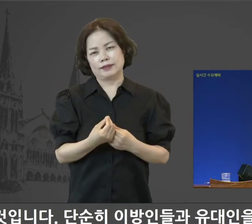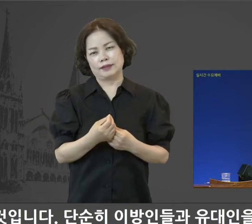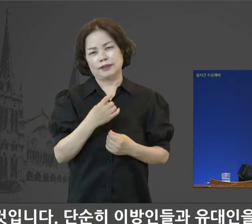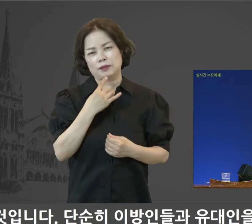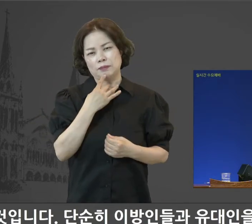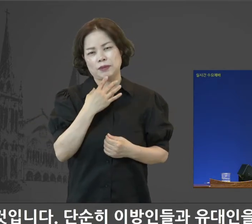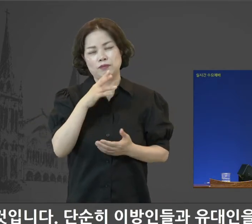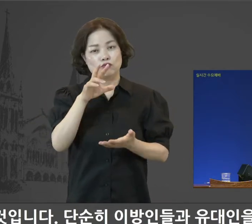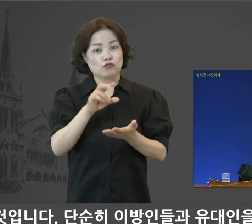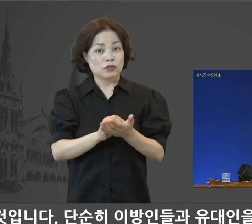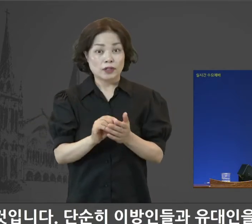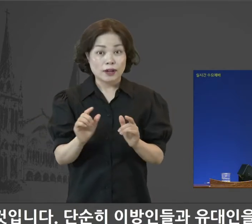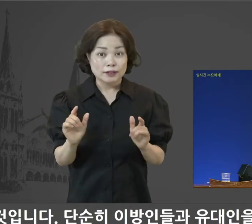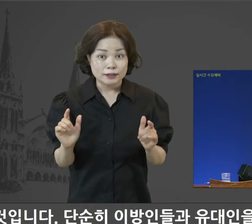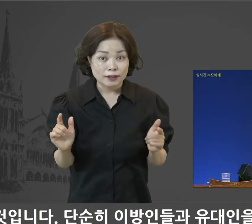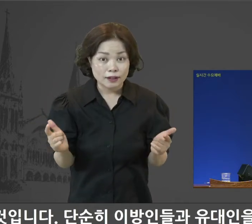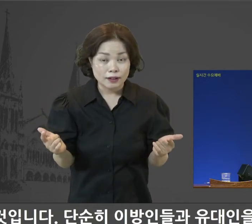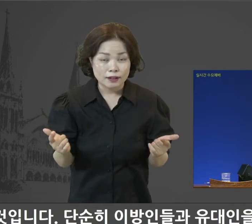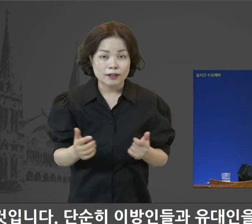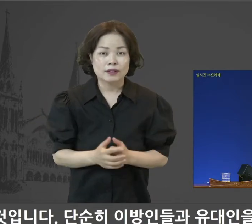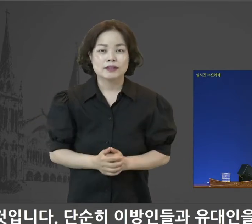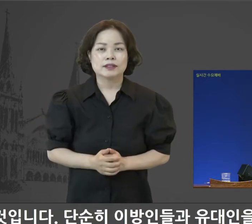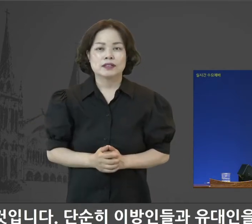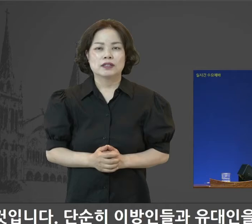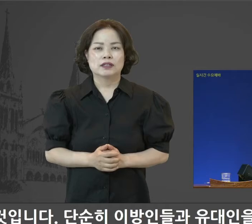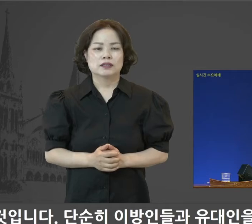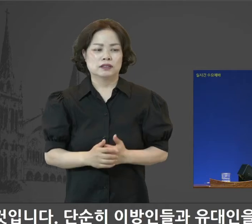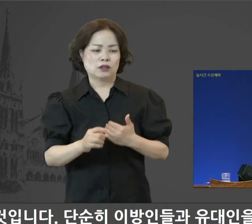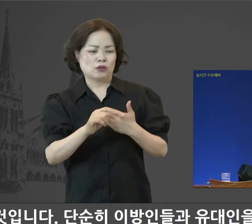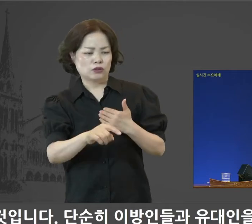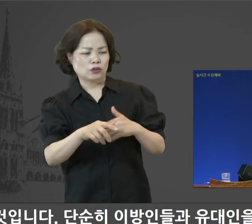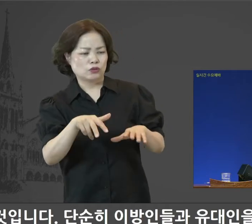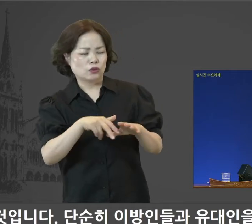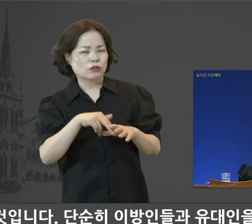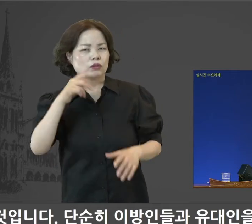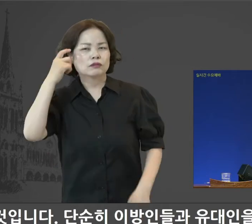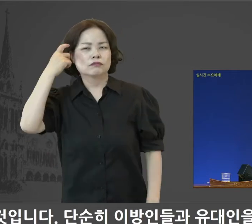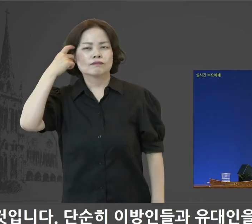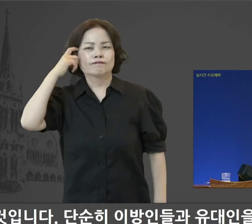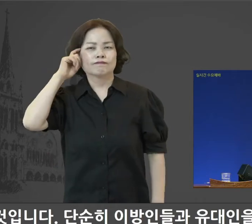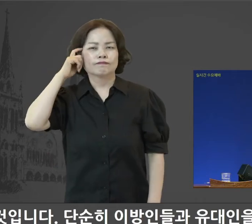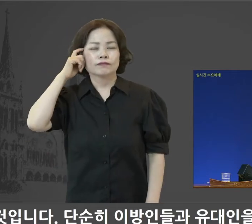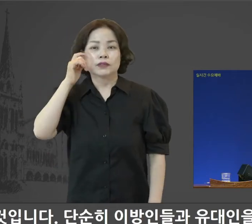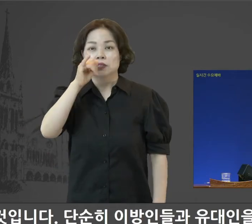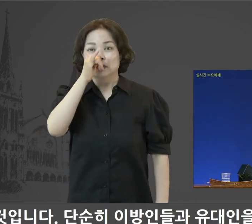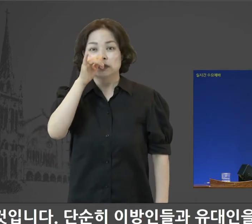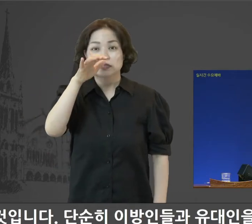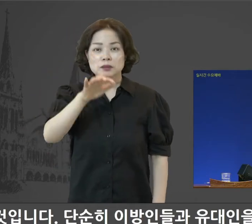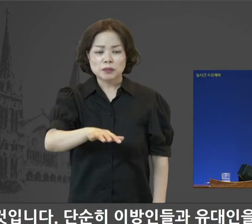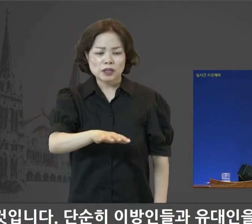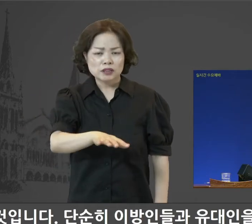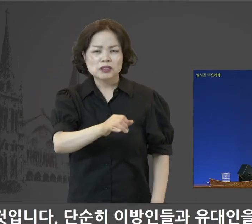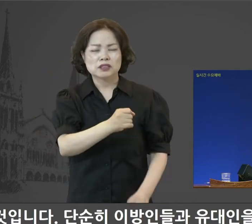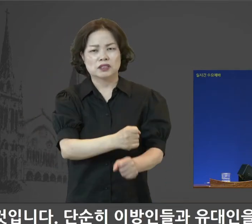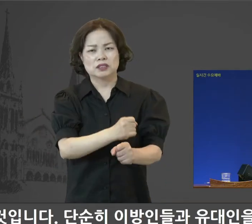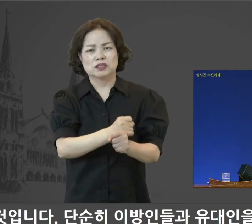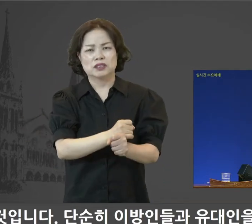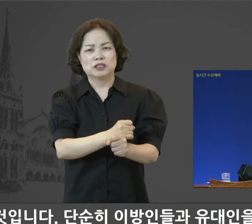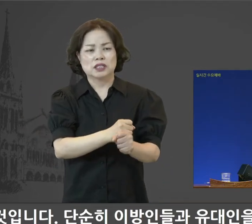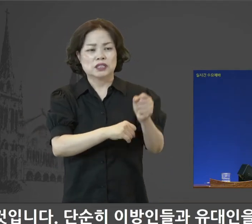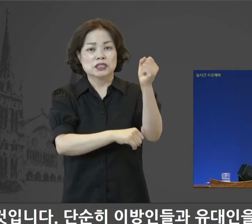그것만의 문제는 아니다라는 것이죠. 외형적인 종교의식의 문제처럼 보이지만 그 밑에는,